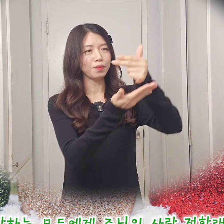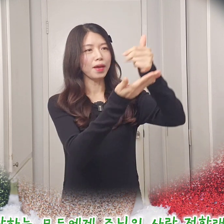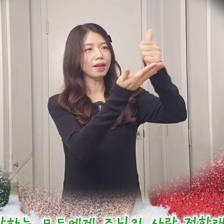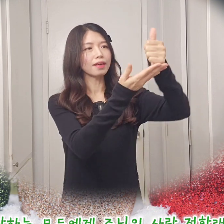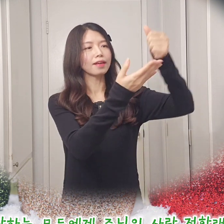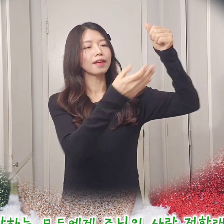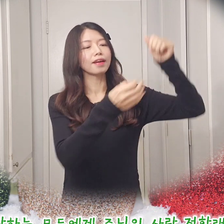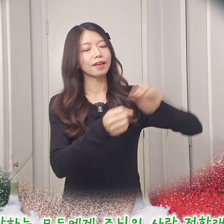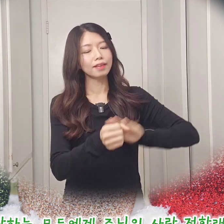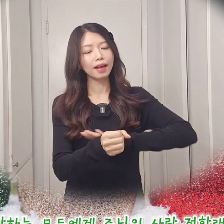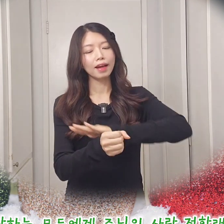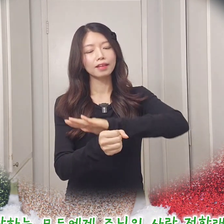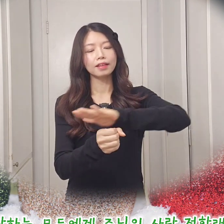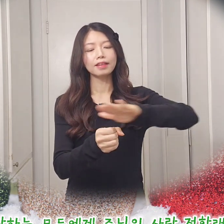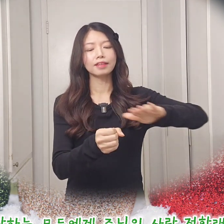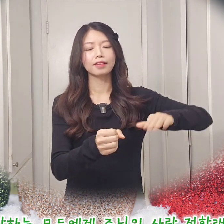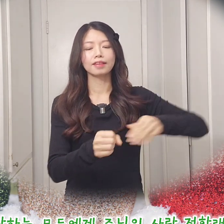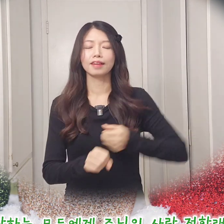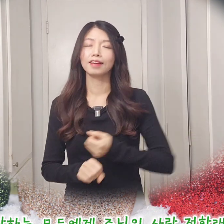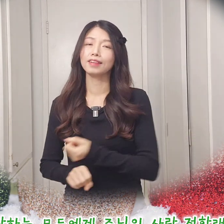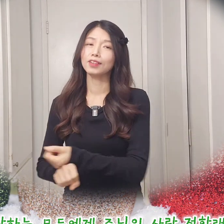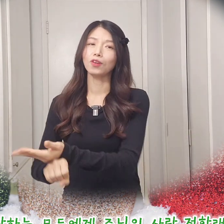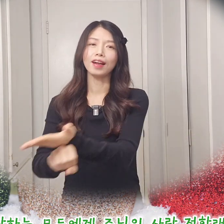주님의 사랑을 전할래.